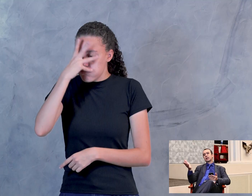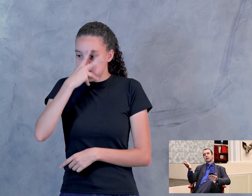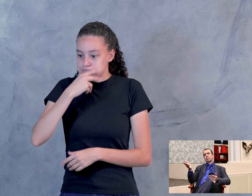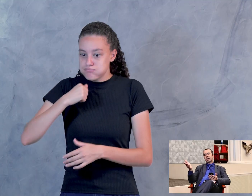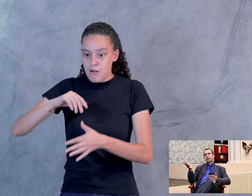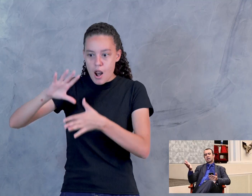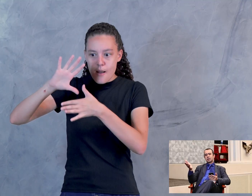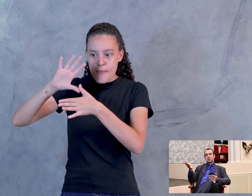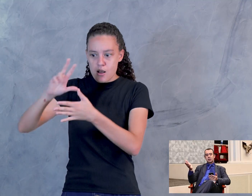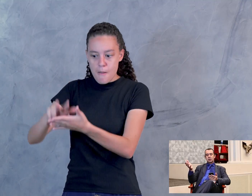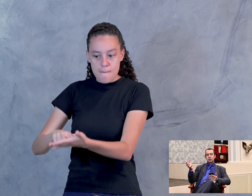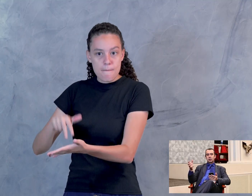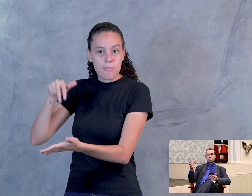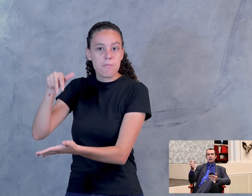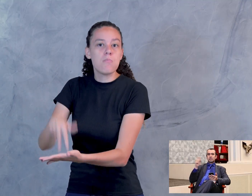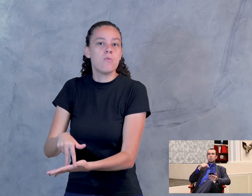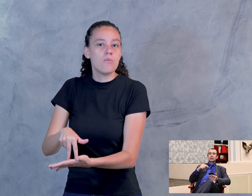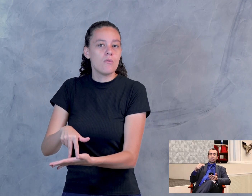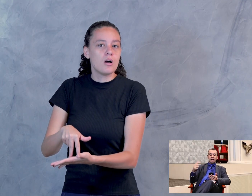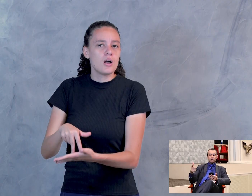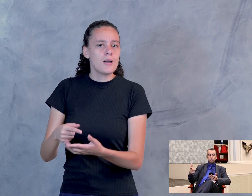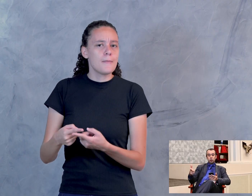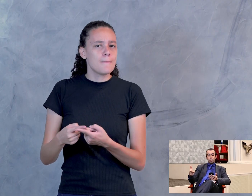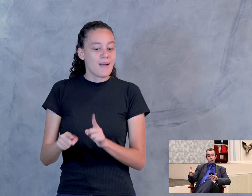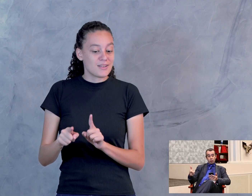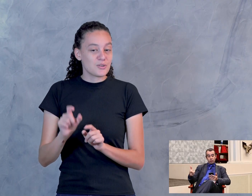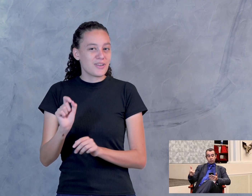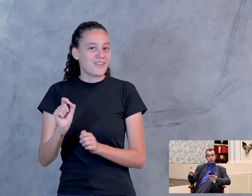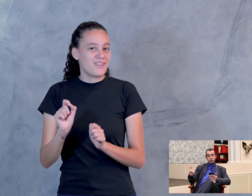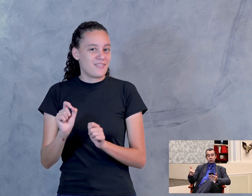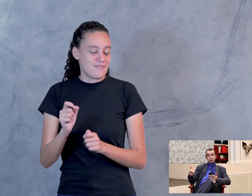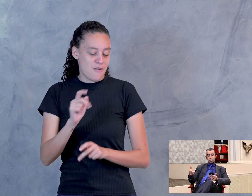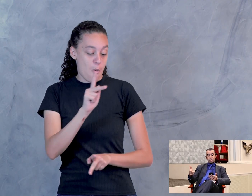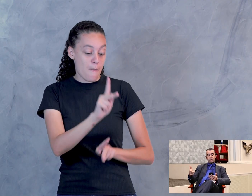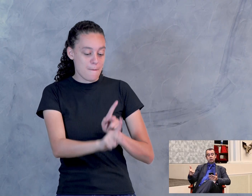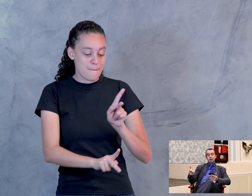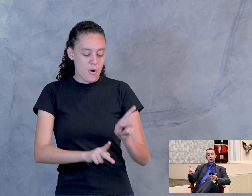bela mulher na América, mas mantendo o povo